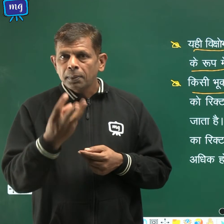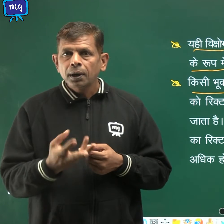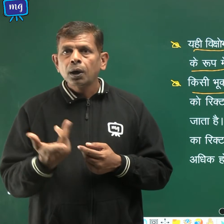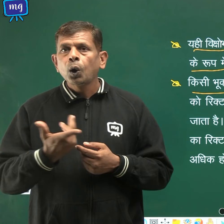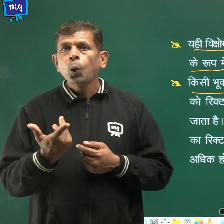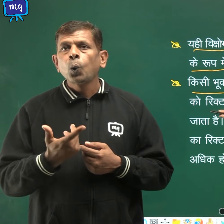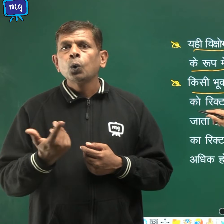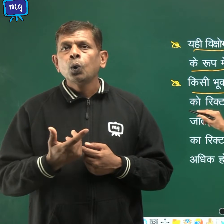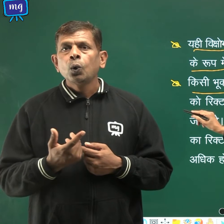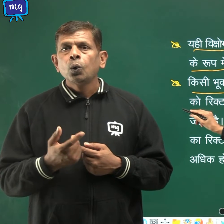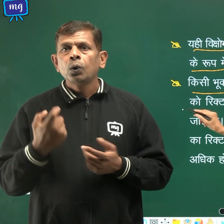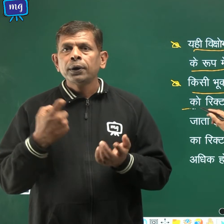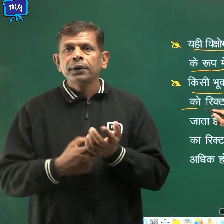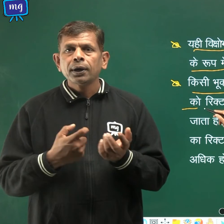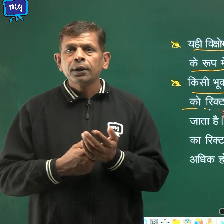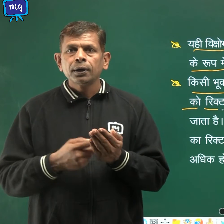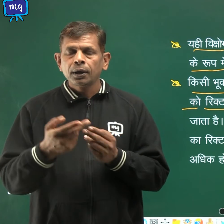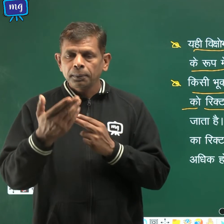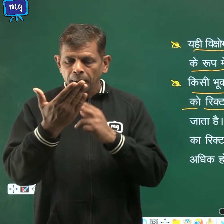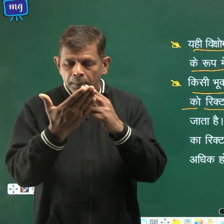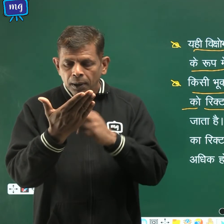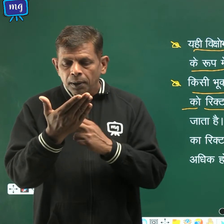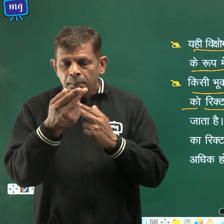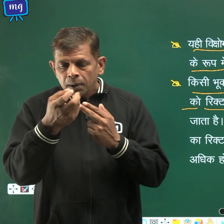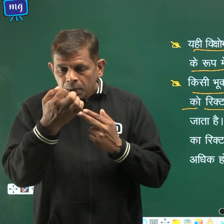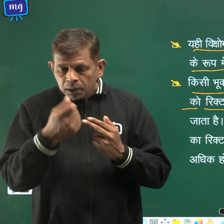को रेक्टर पैमाने पर